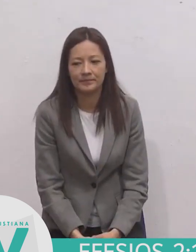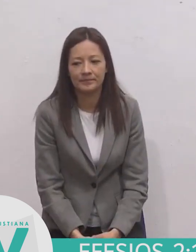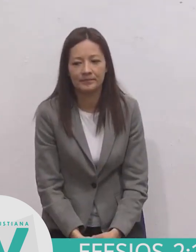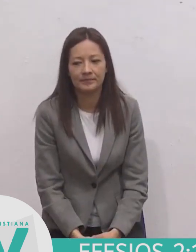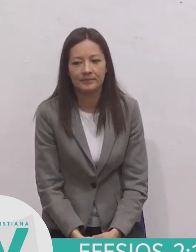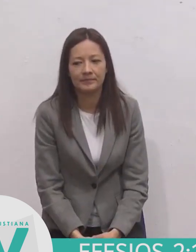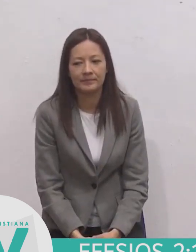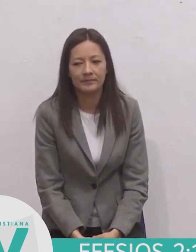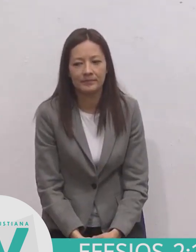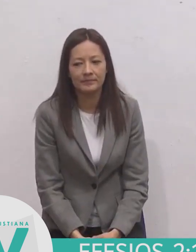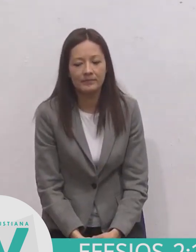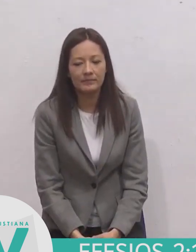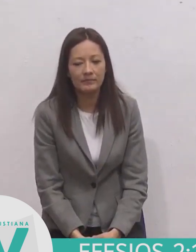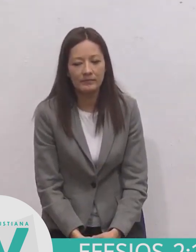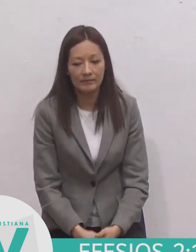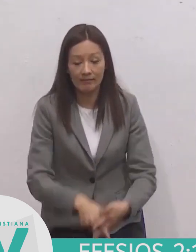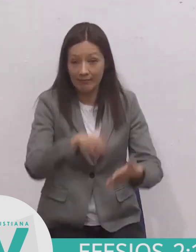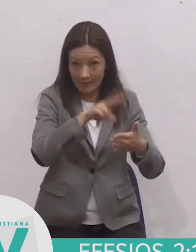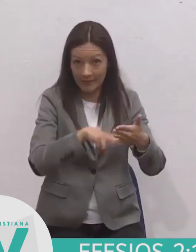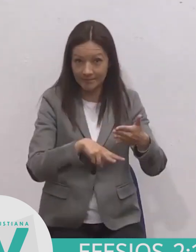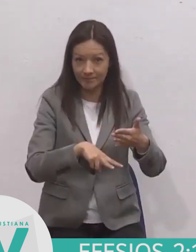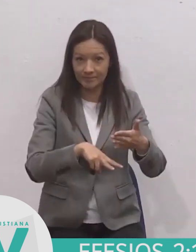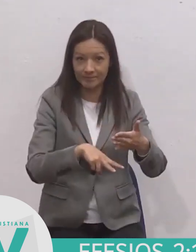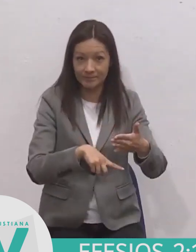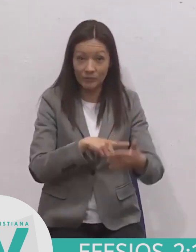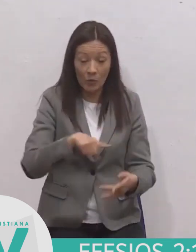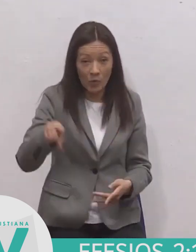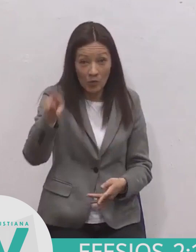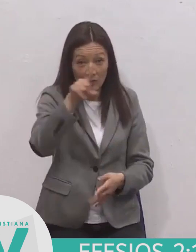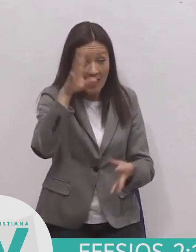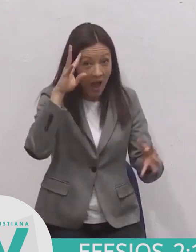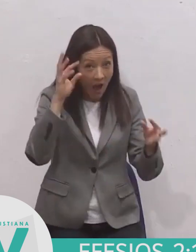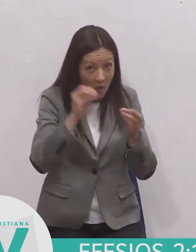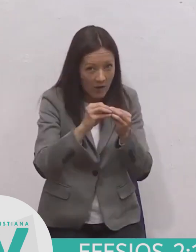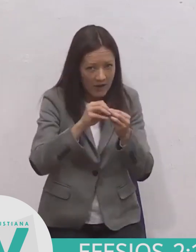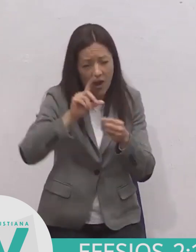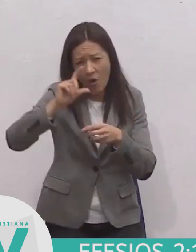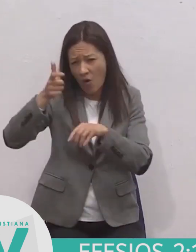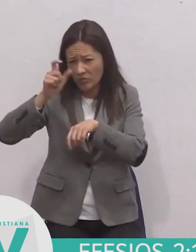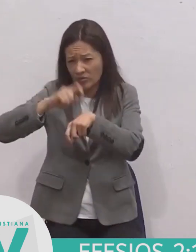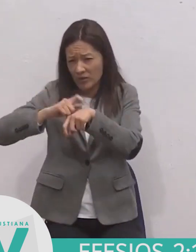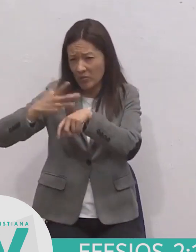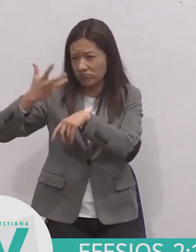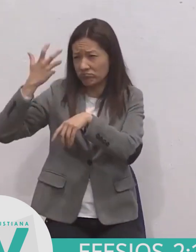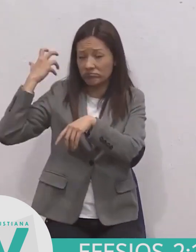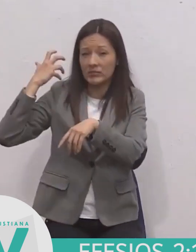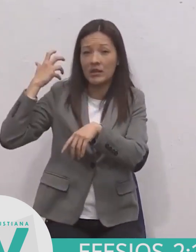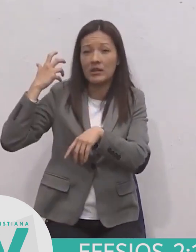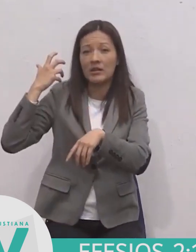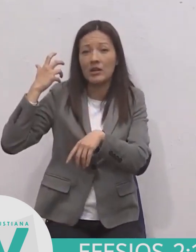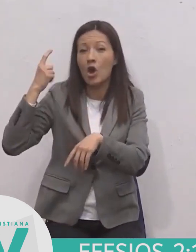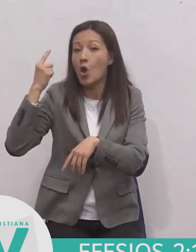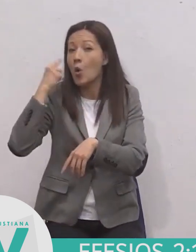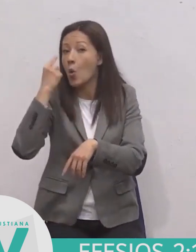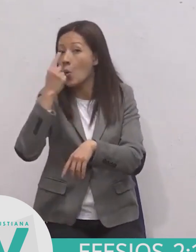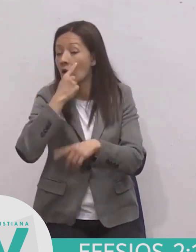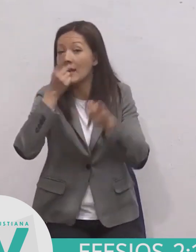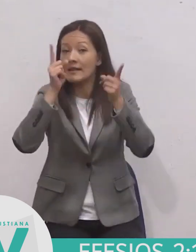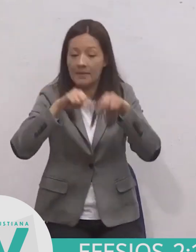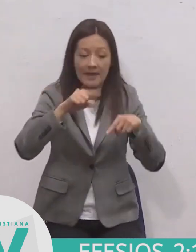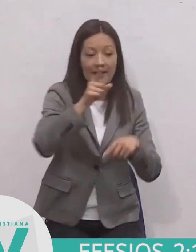leamos desde Efesios del capítulo 11. Dice, por tanto acordaos que en otro tiempo vosotros y los gentiles, ¿a quién está